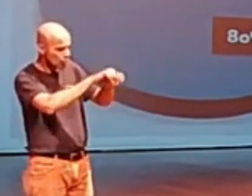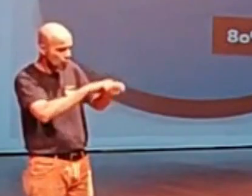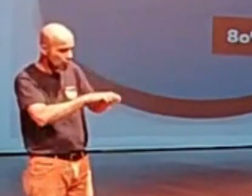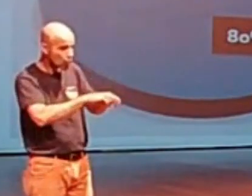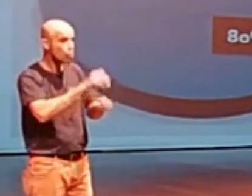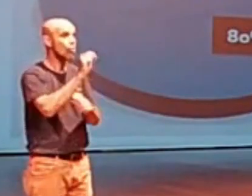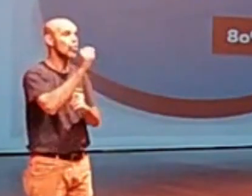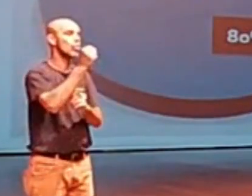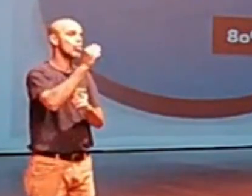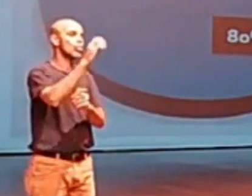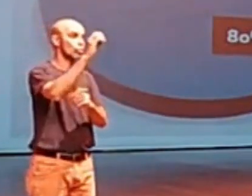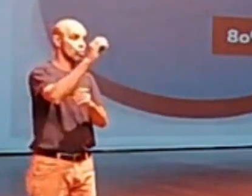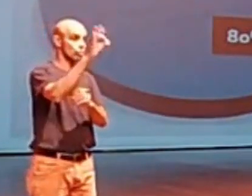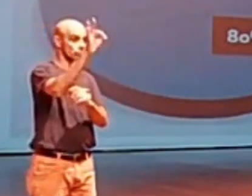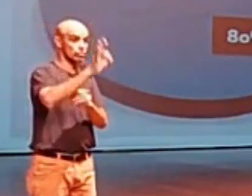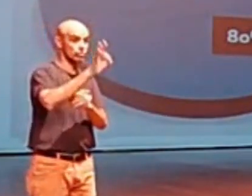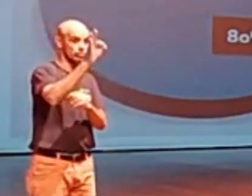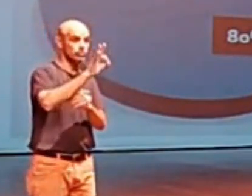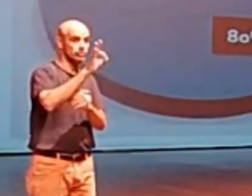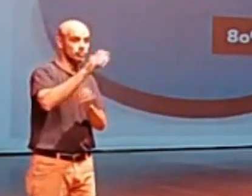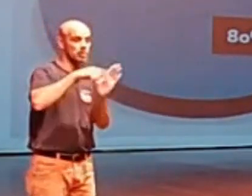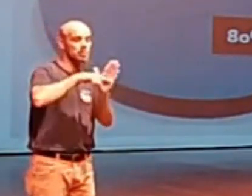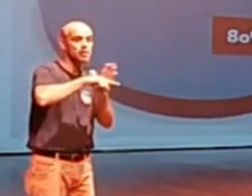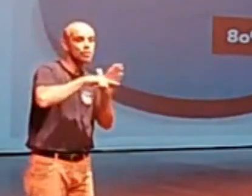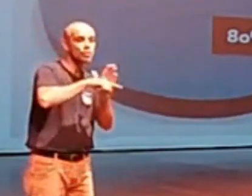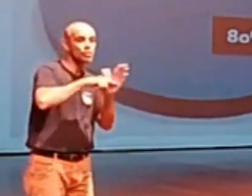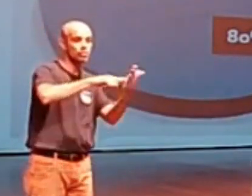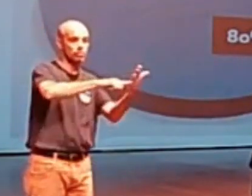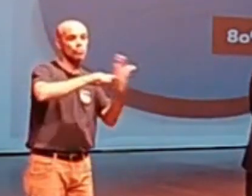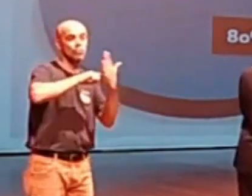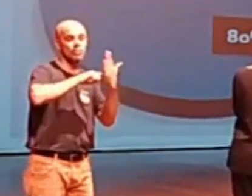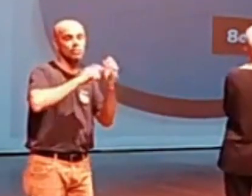80% delas, em torno disso, que a pesquisa nos dá,